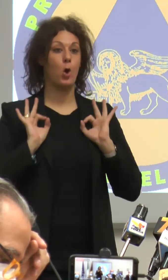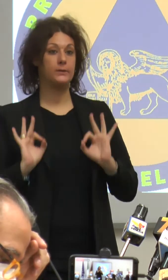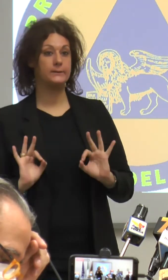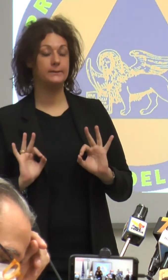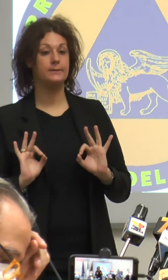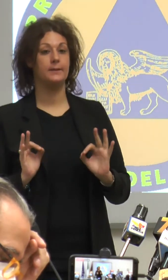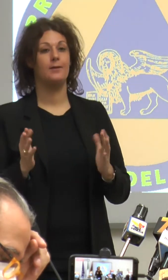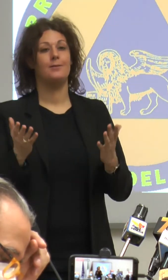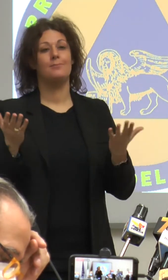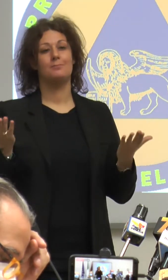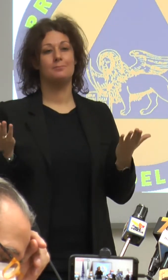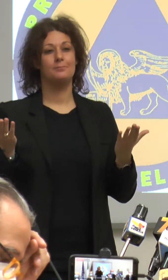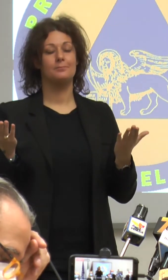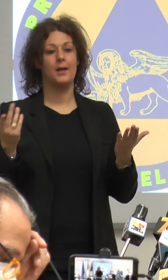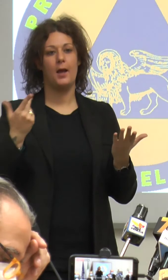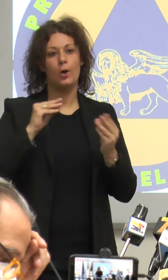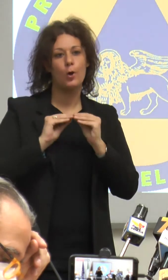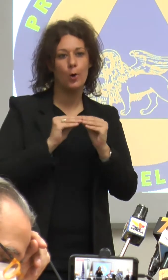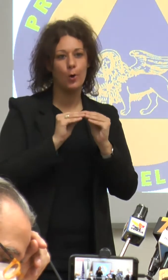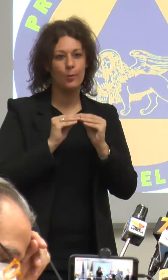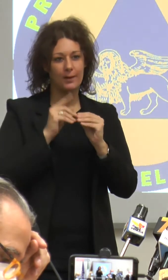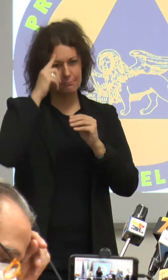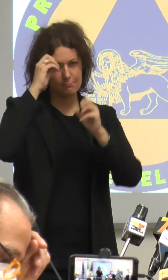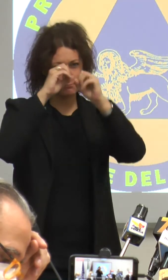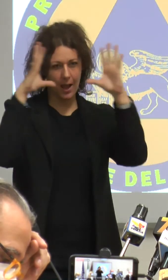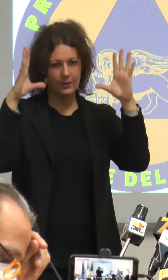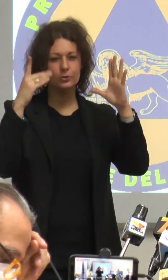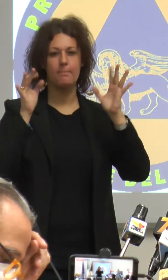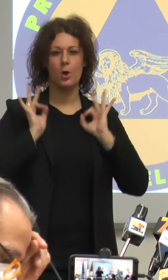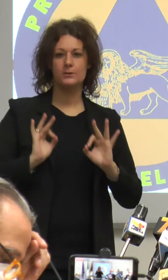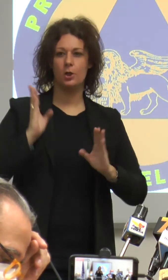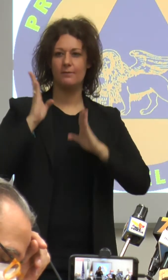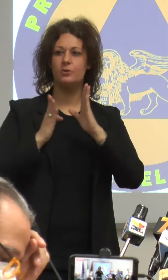se bisogna andare a strascico a far multe in mezzo alla popolazione